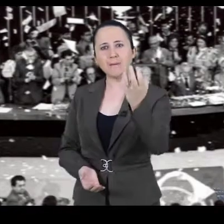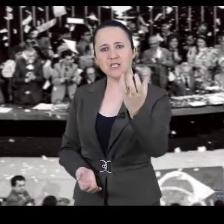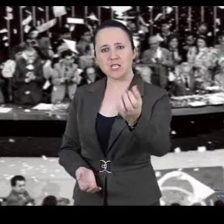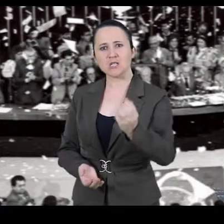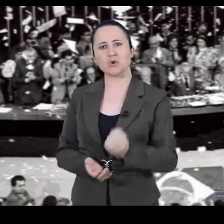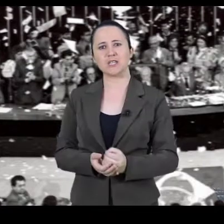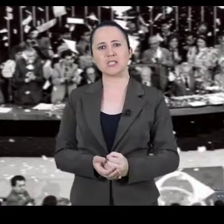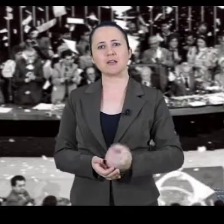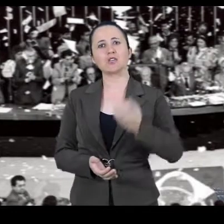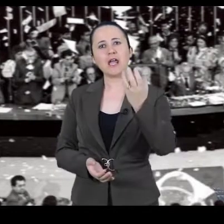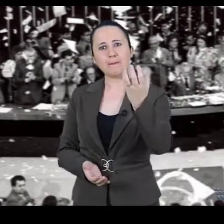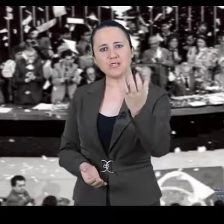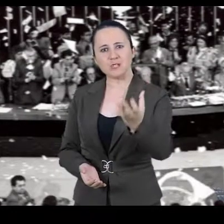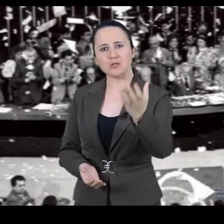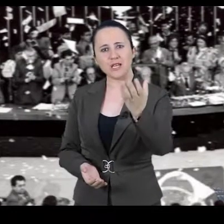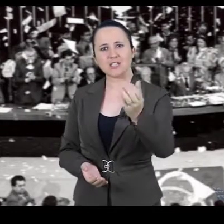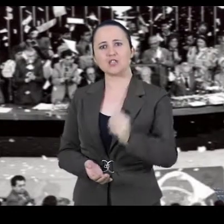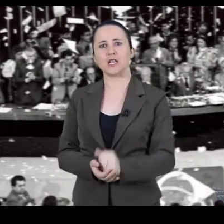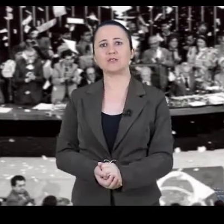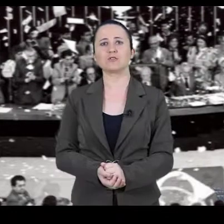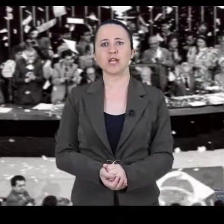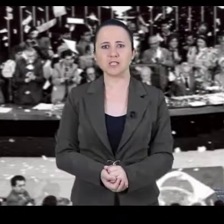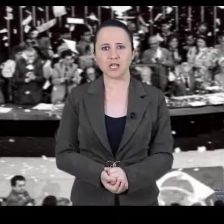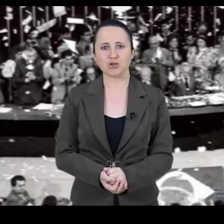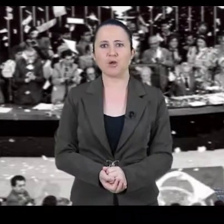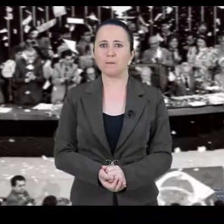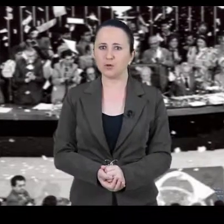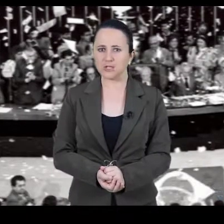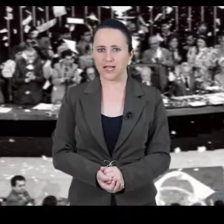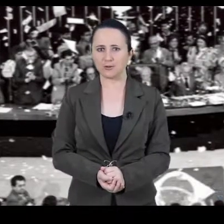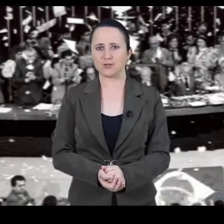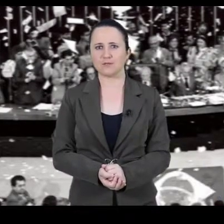preciso conhecê-los, é preciso que esses direitos sejam buscados.